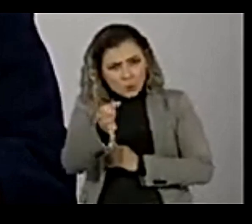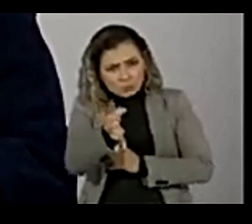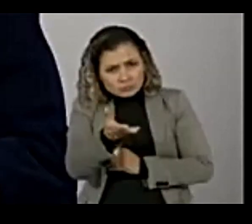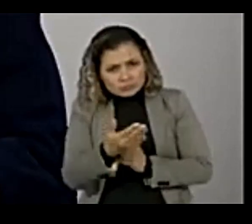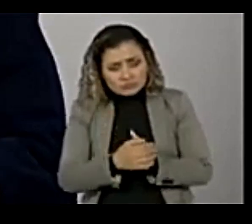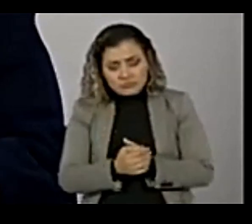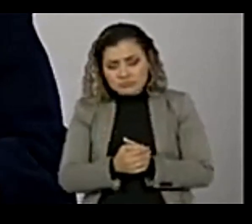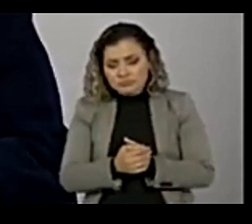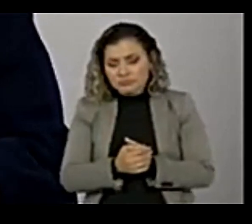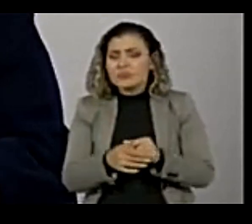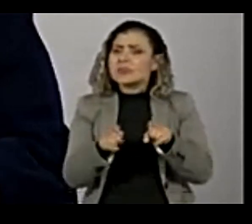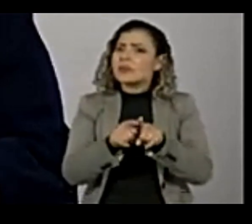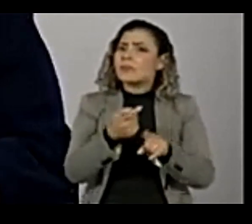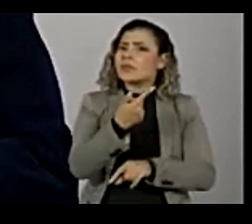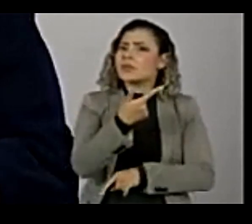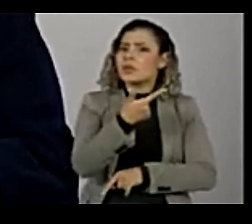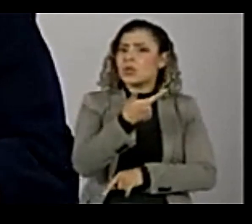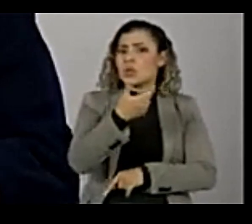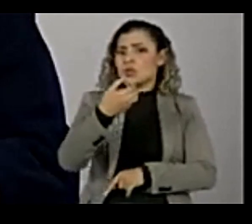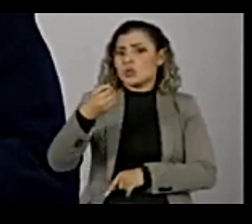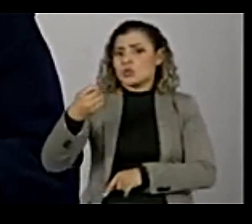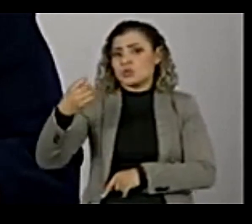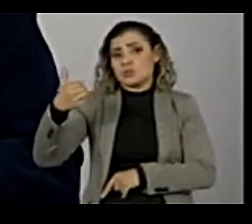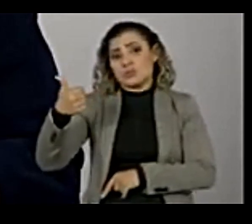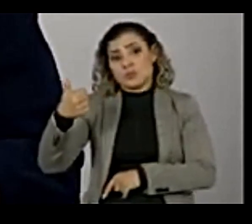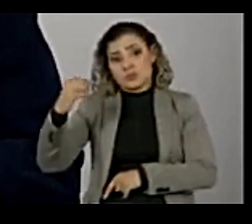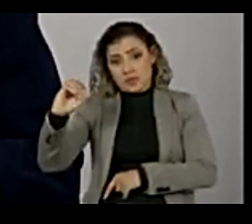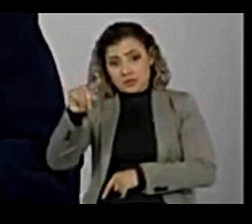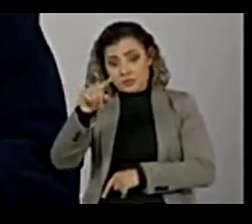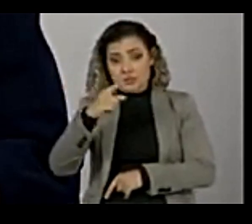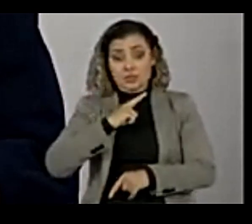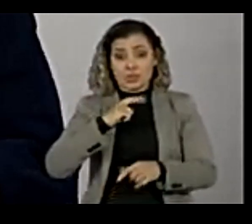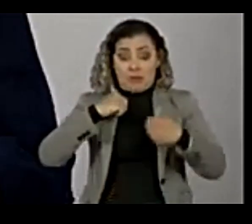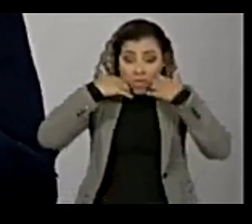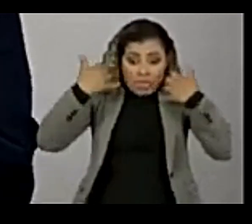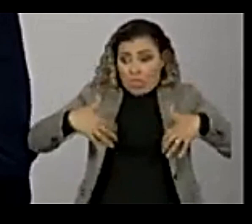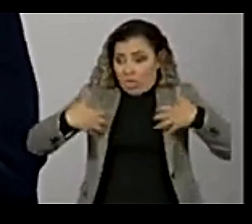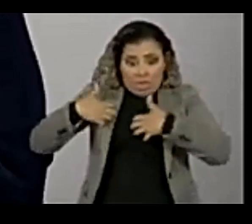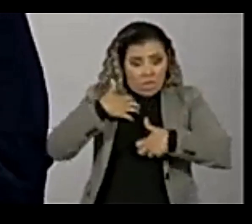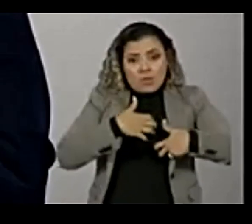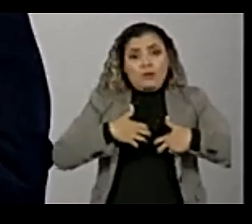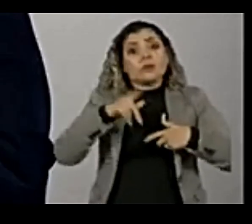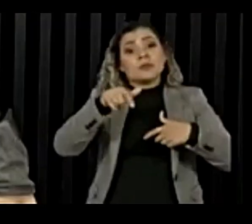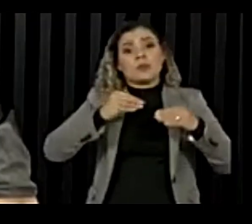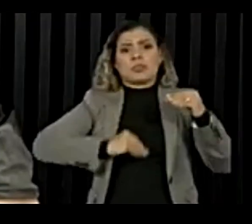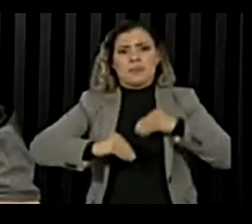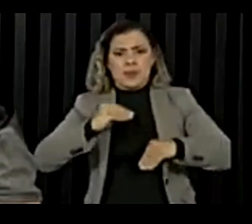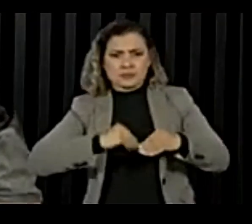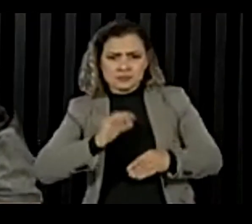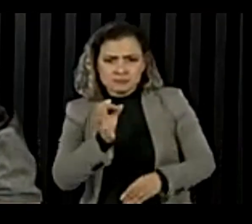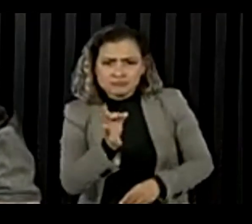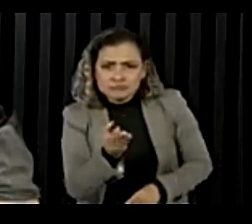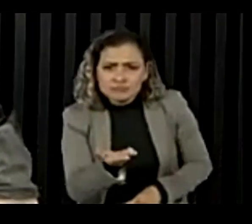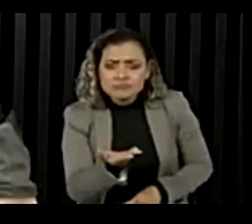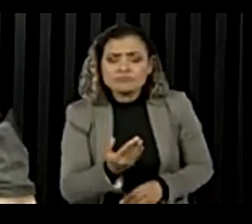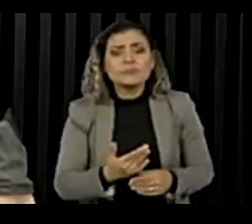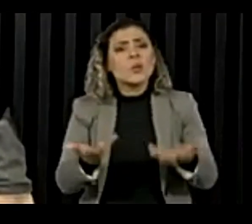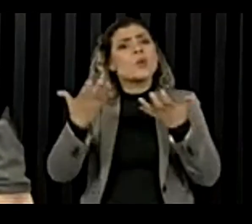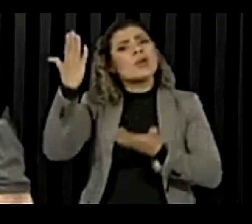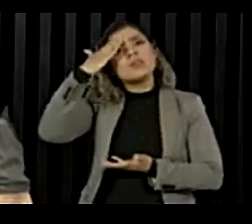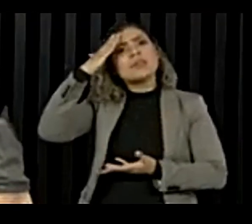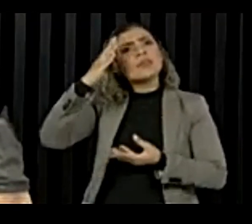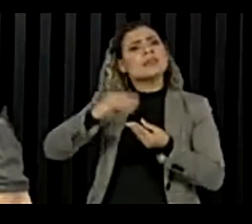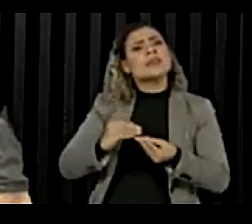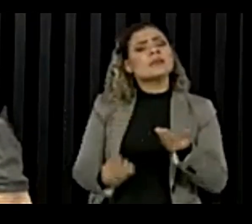você conta também que em 2010 você teve uma crise de pânico e depois foi diagnosticado com depressão. Eu queria